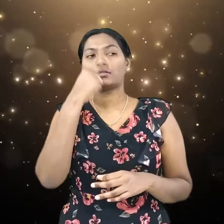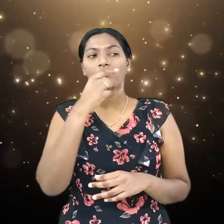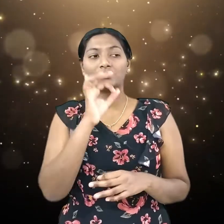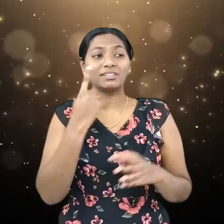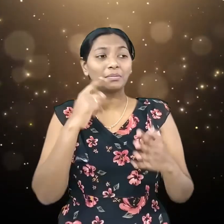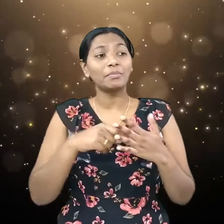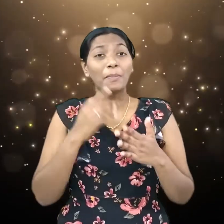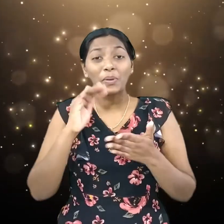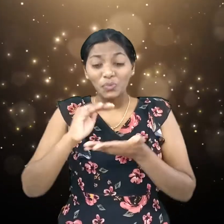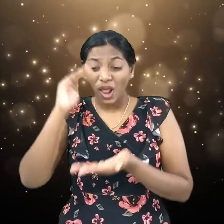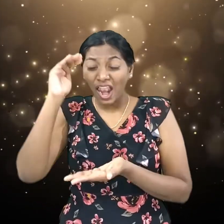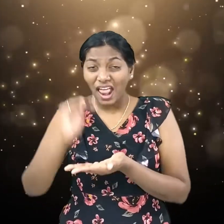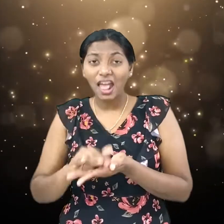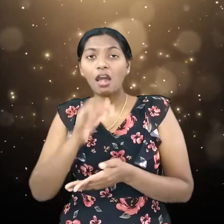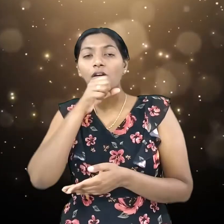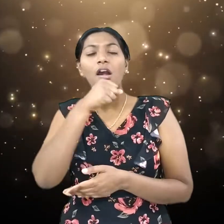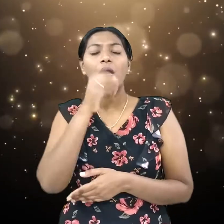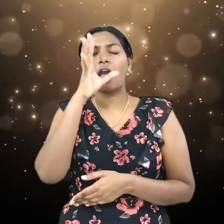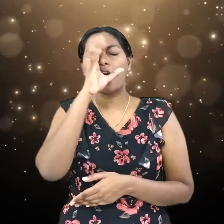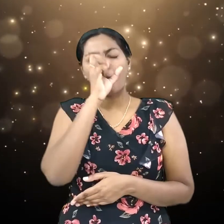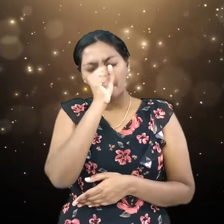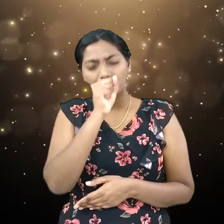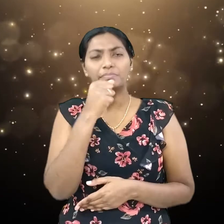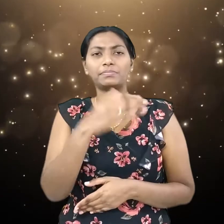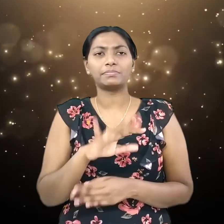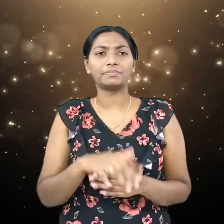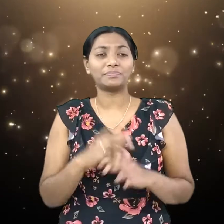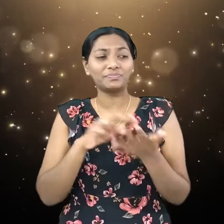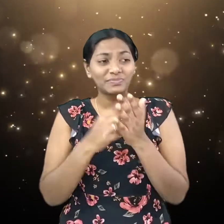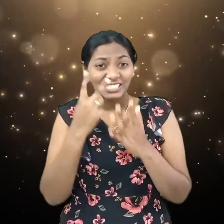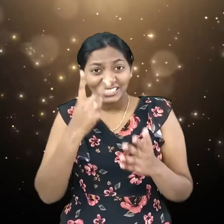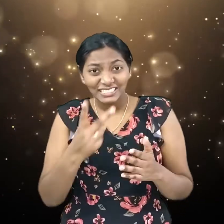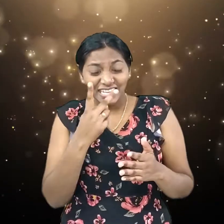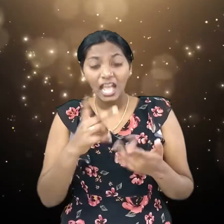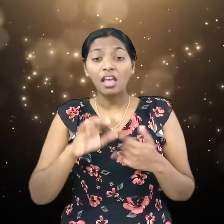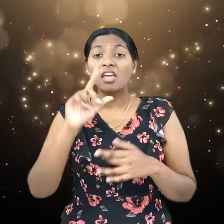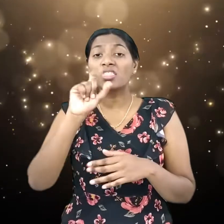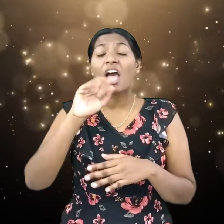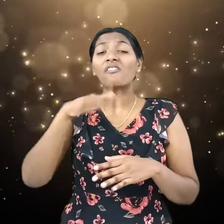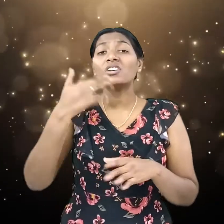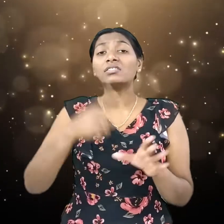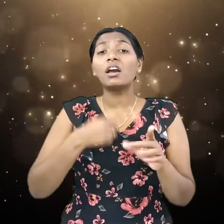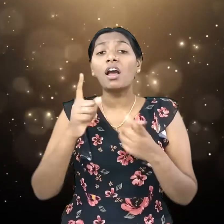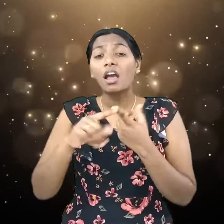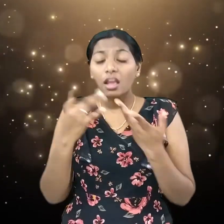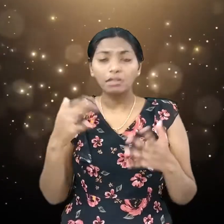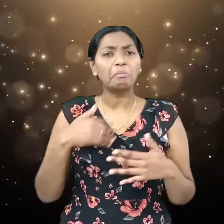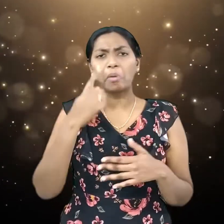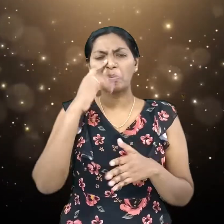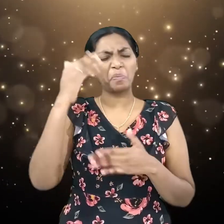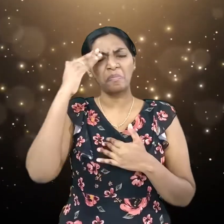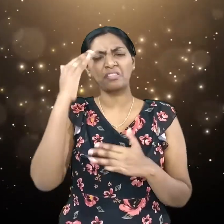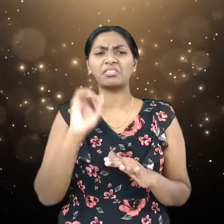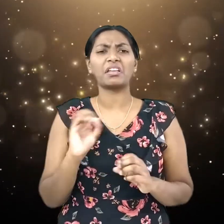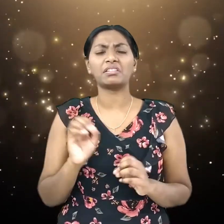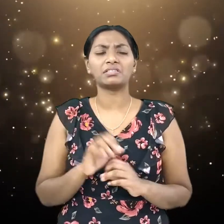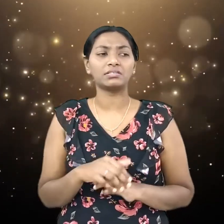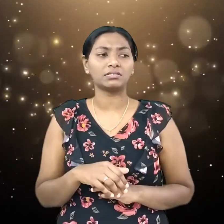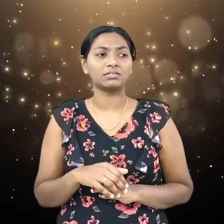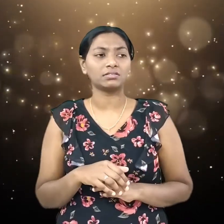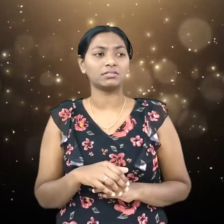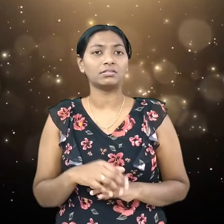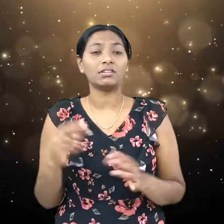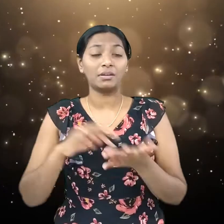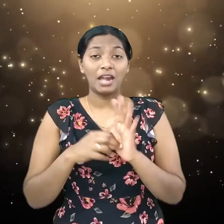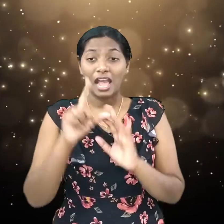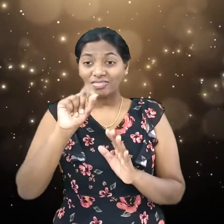पर ये लड़का क्या होगा 10 साल में मां को भी नहीं पता। ये तो जो 10 साल हो जाएंगे तब मां को समझ में आएगा, अच्छा